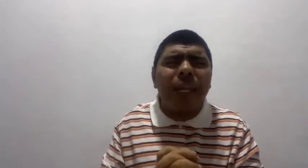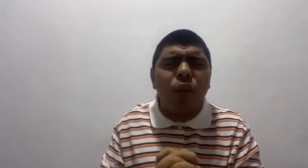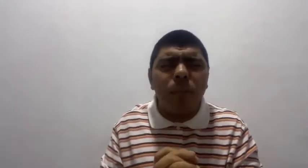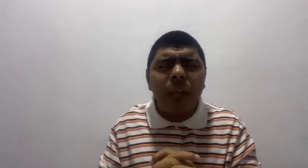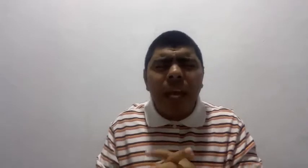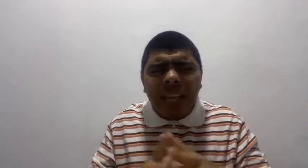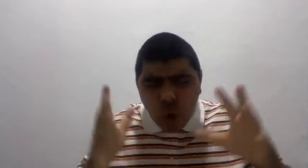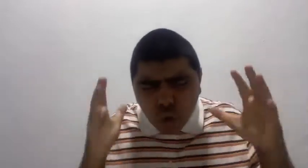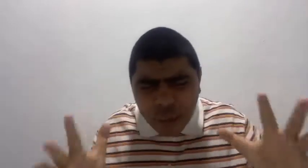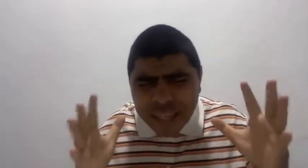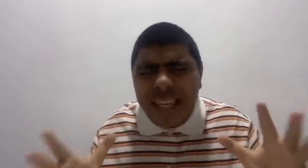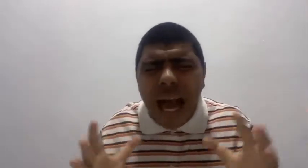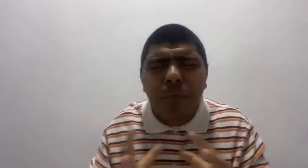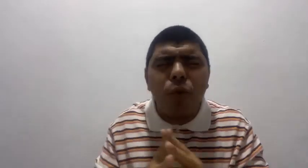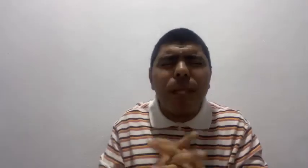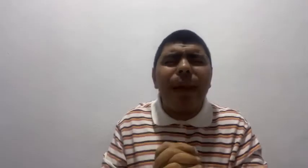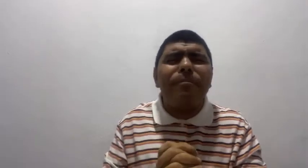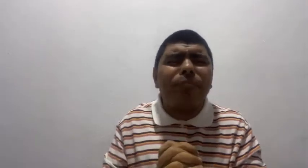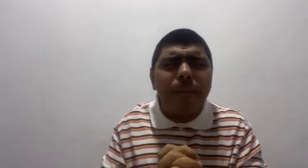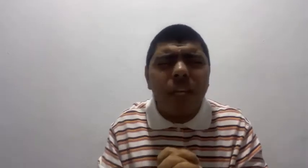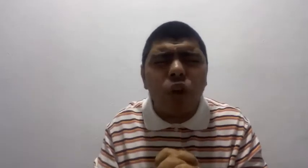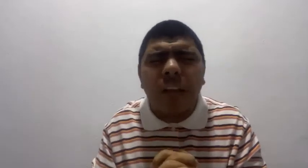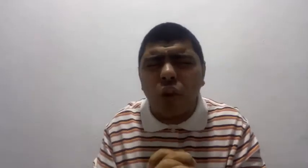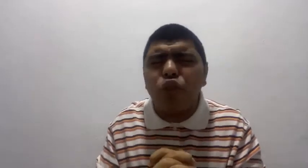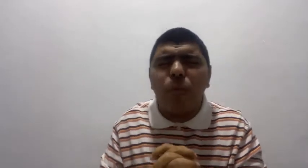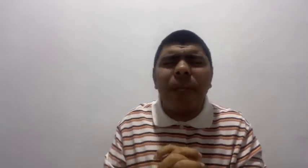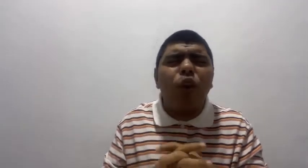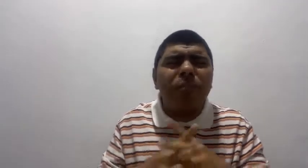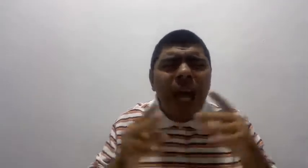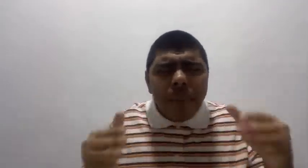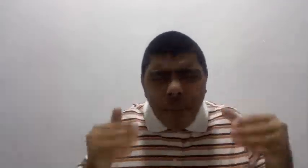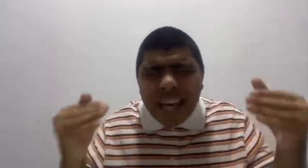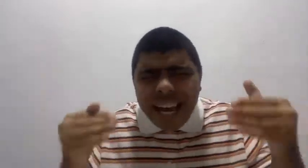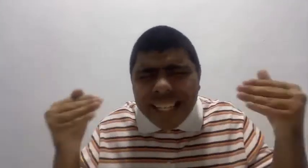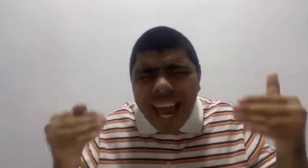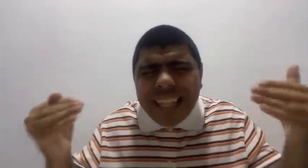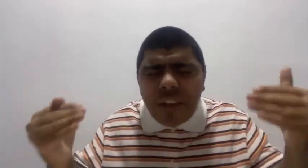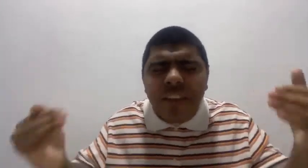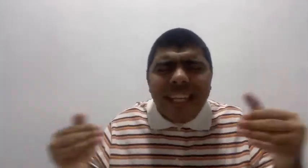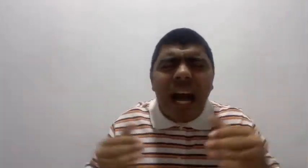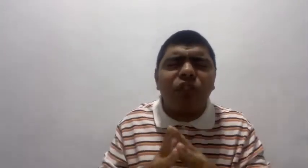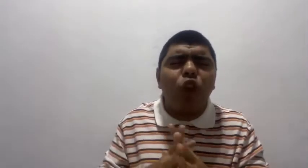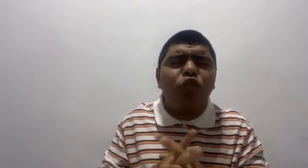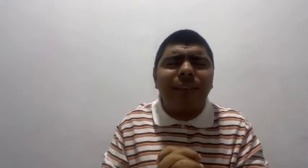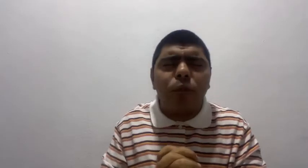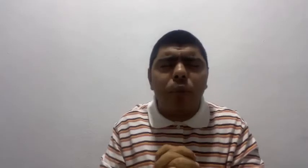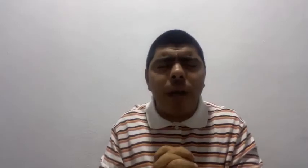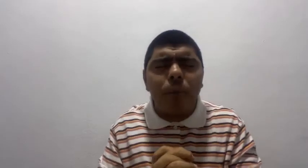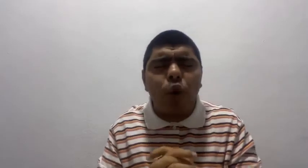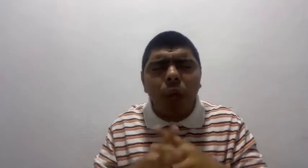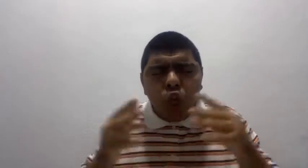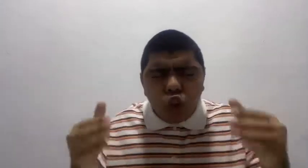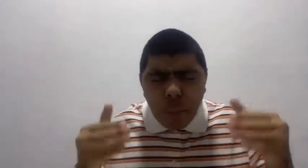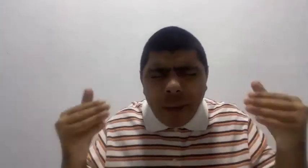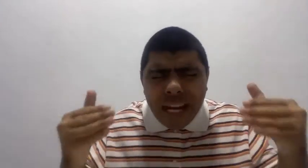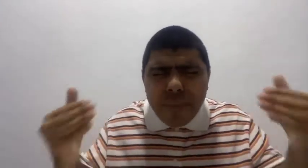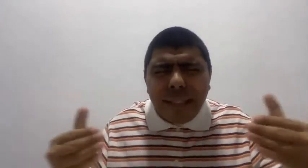mío, que use mis labios, mi mente, mi corazón, Dios mío, para la edificación de tu pueblo. No permita